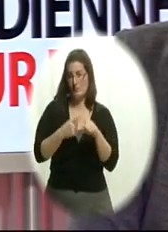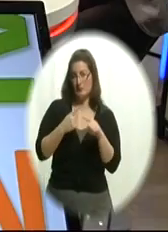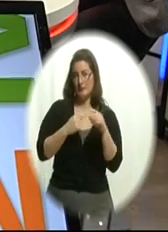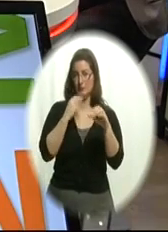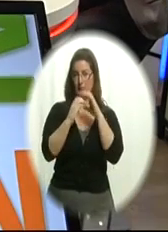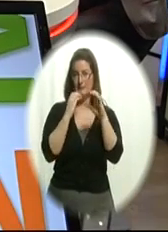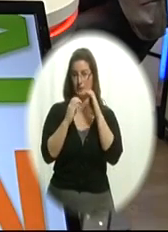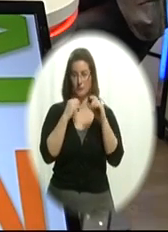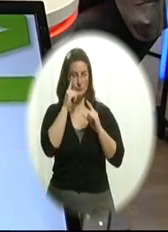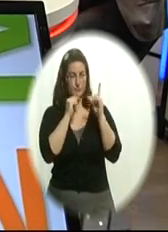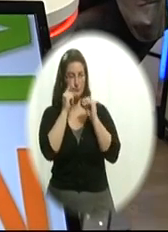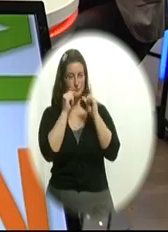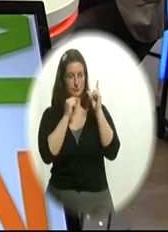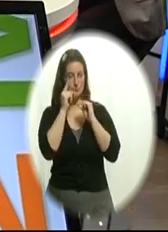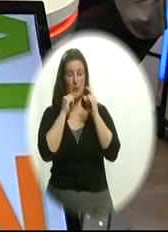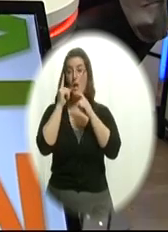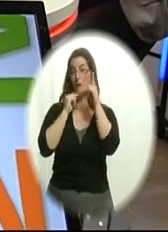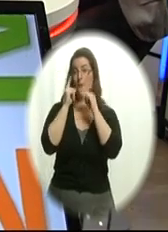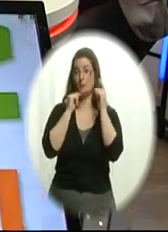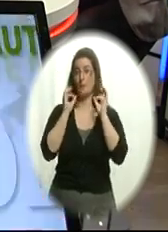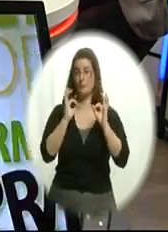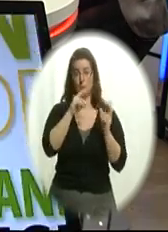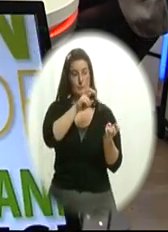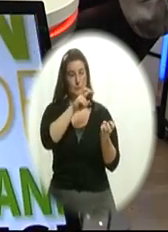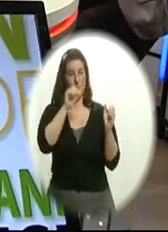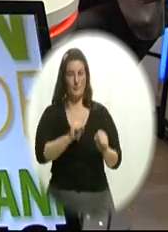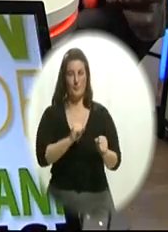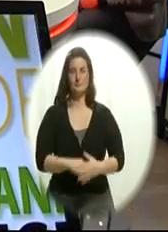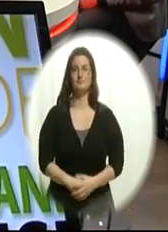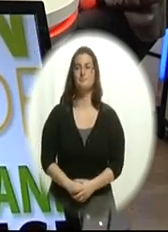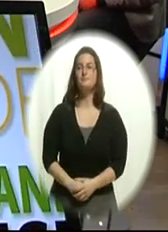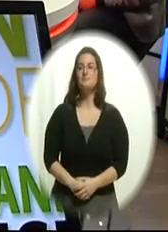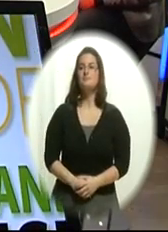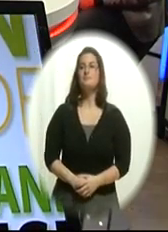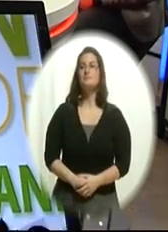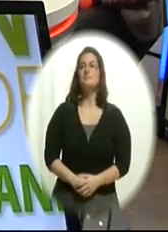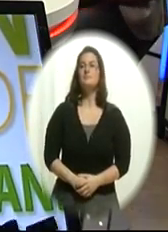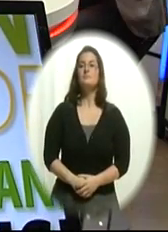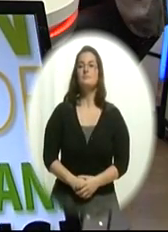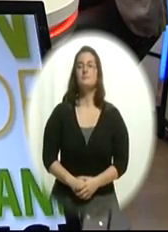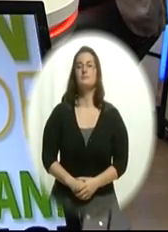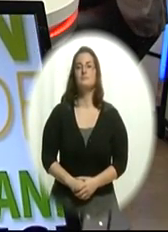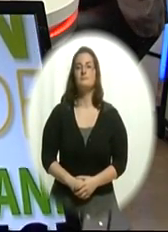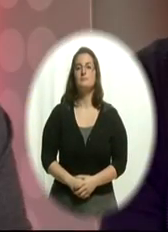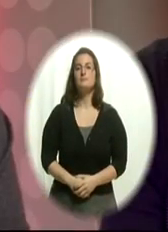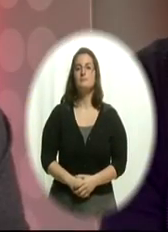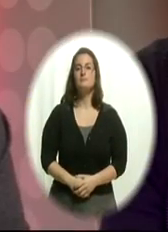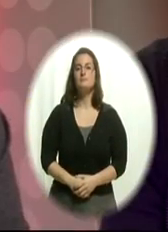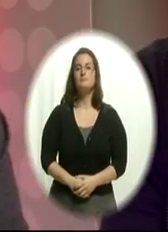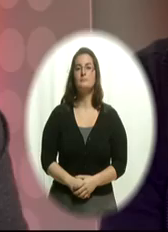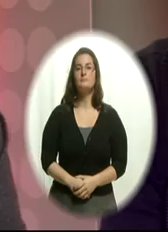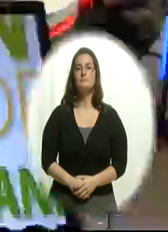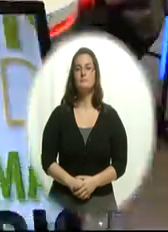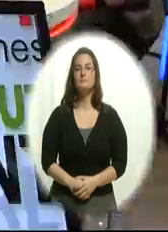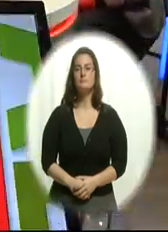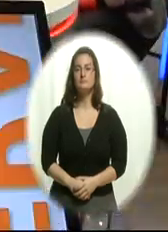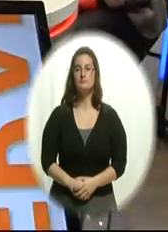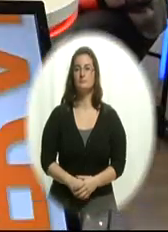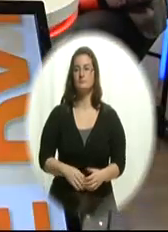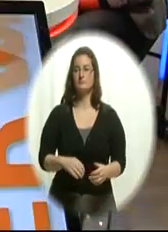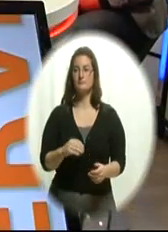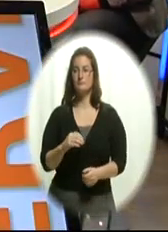réalisée. Si on articule bien. Si on articule bien, oui. C'est vrai que c'est souvent l'appréhension quand on parlait des... Oui, c'est vrai que